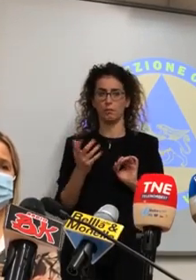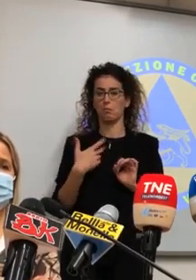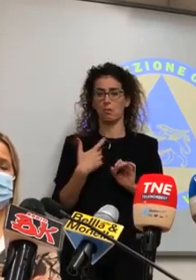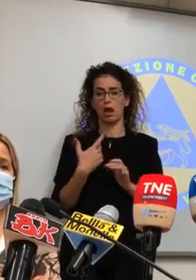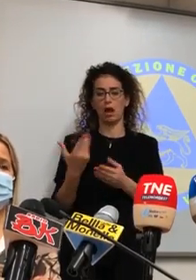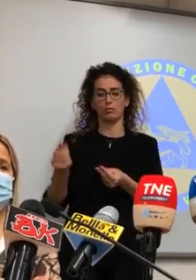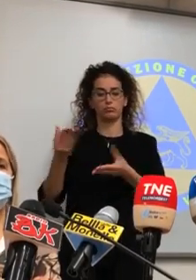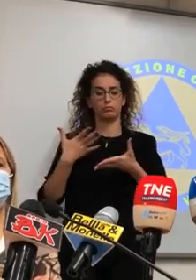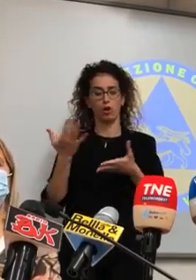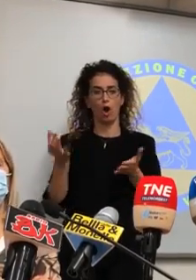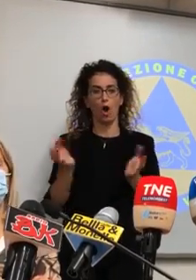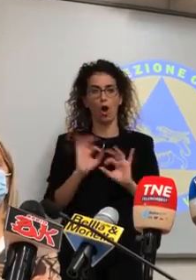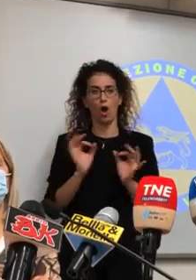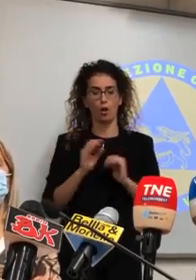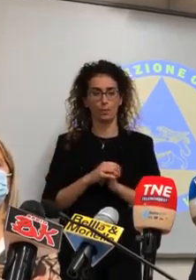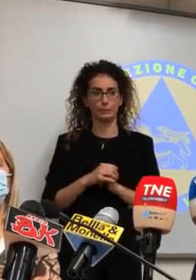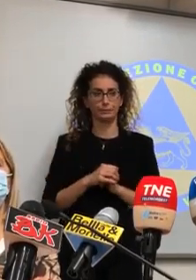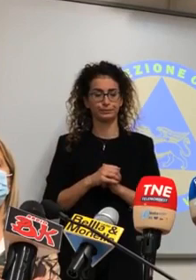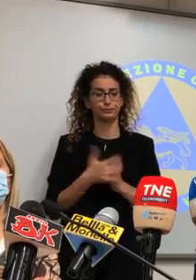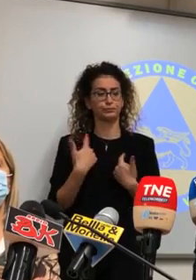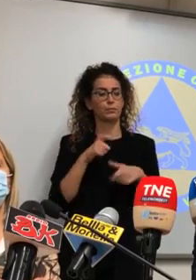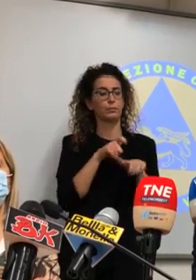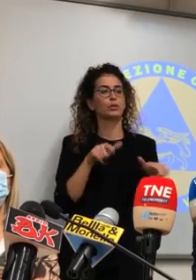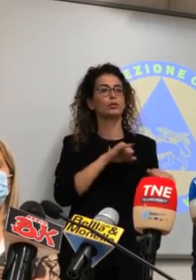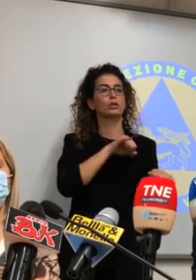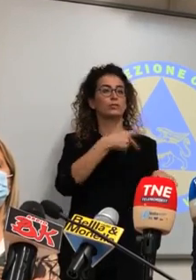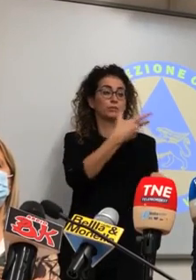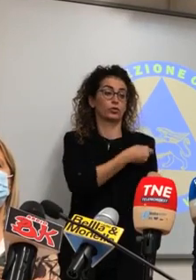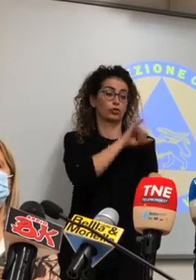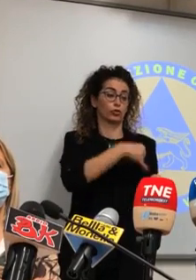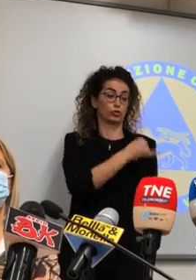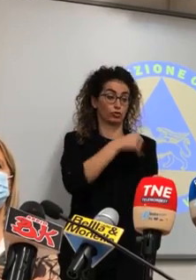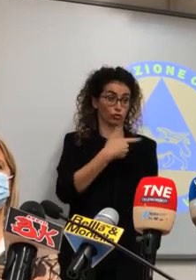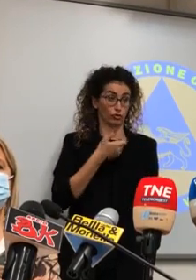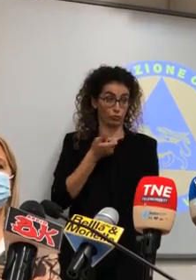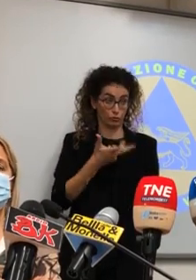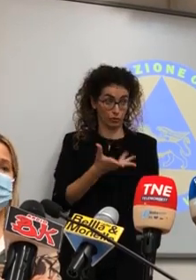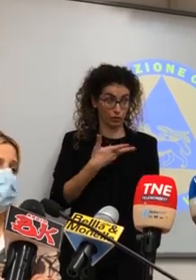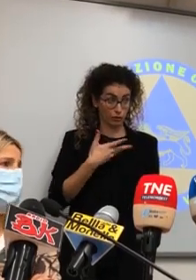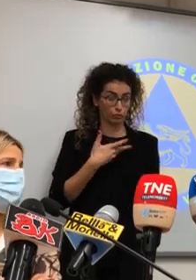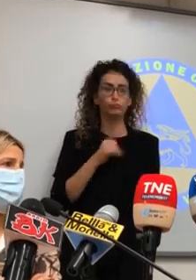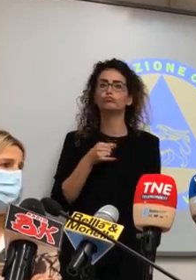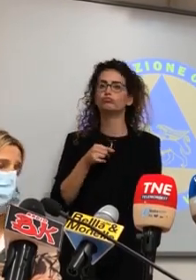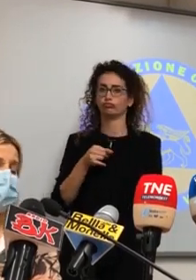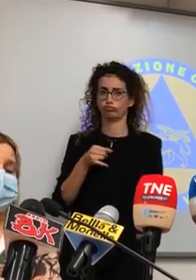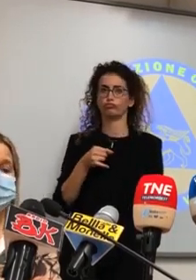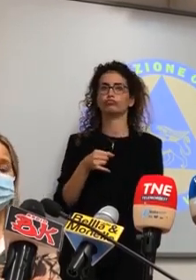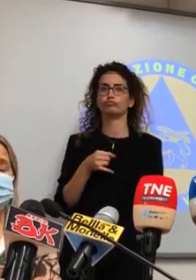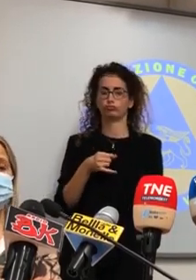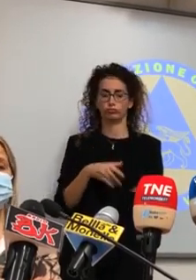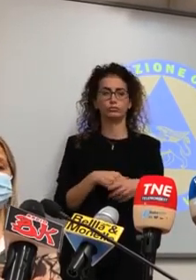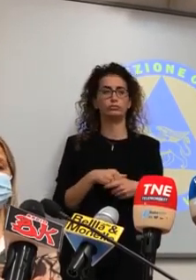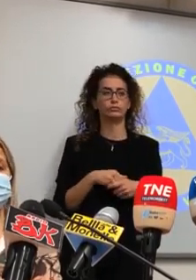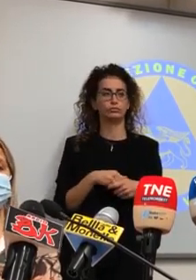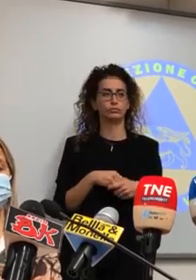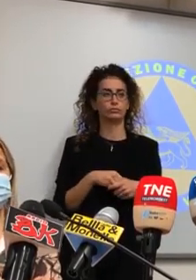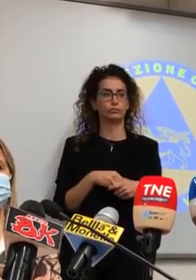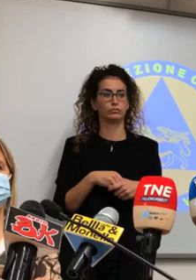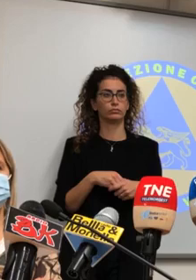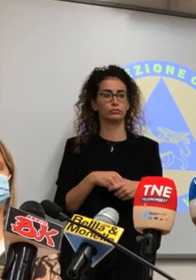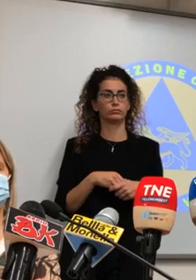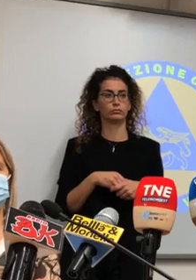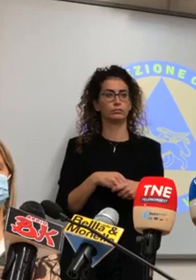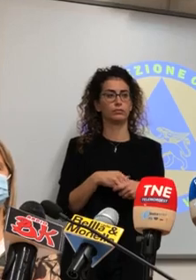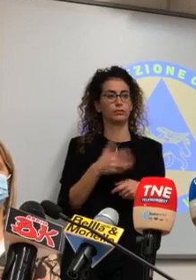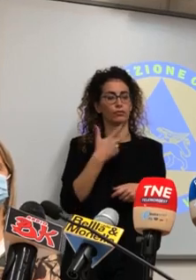nulla. E anche dei vaccinati con Johnson & Johnson riusciamo a avere un numero? Sì, sì. Poi volevo